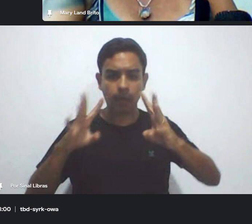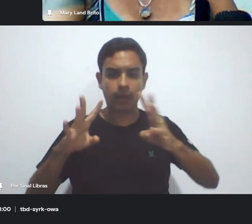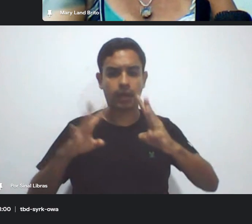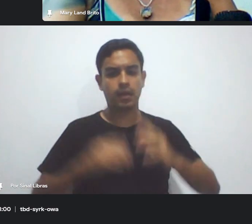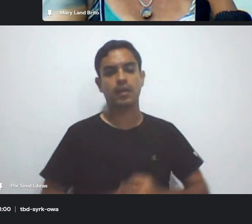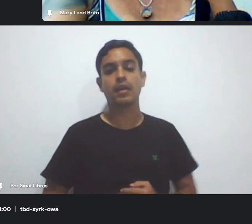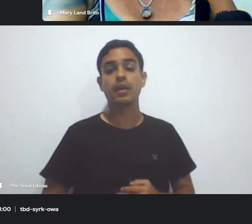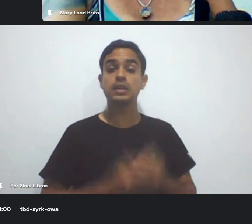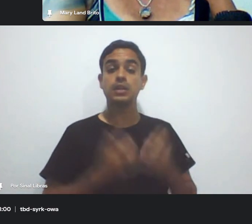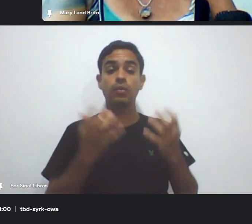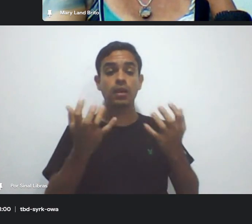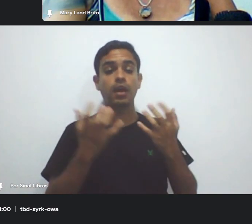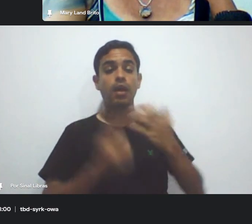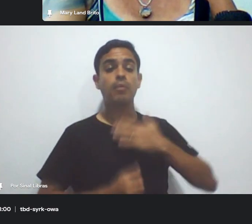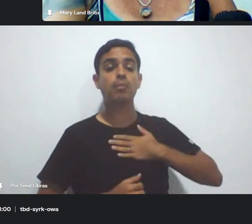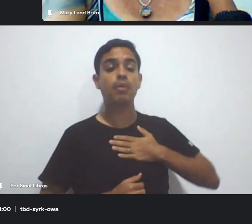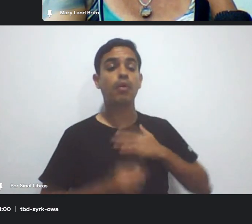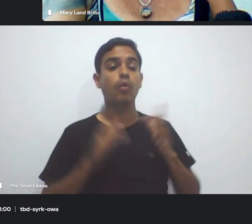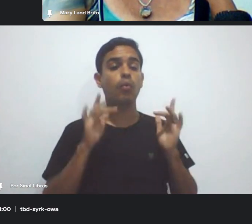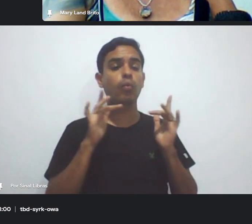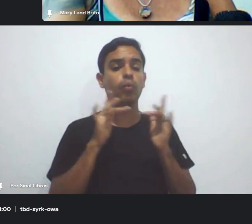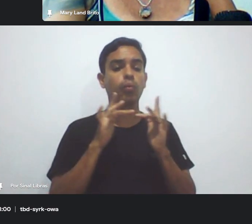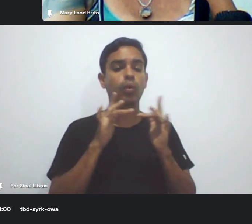quiser meu contato é o